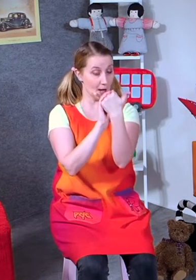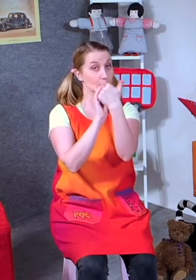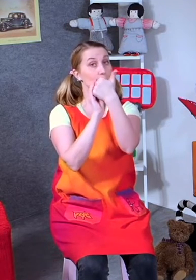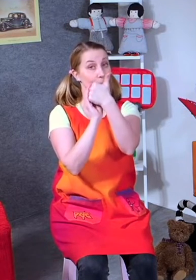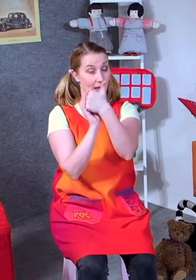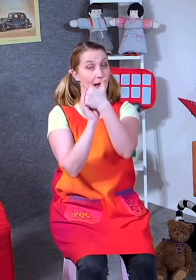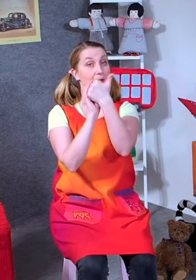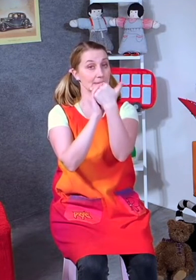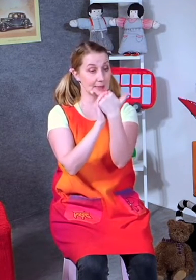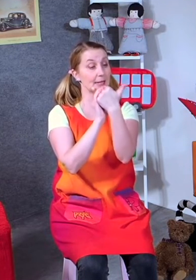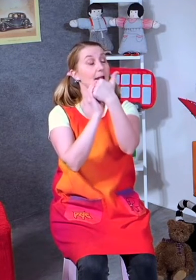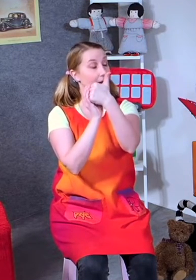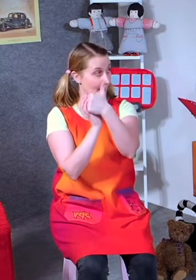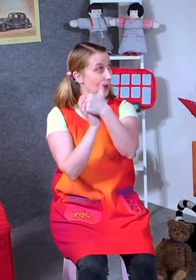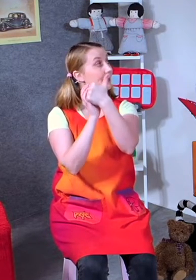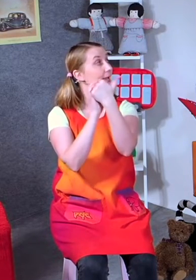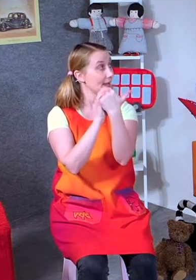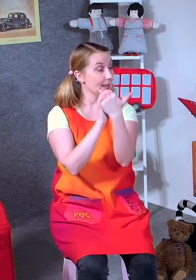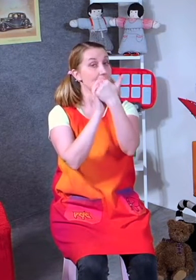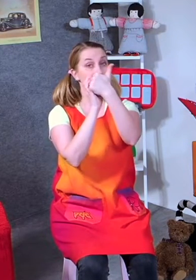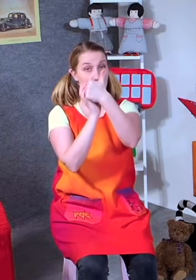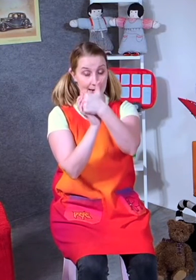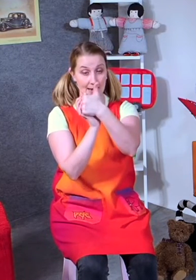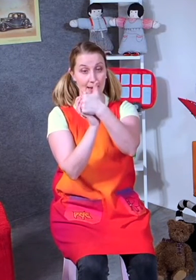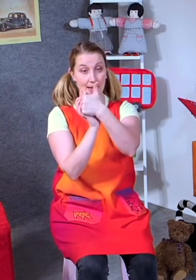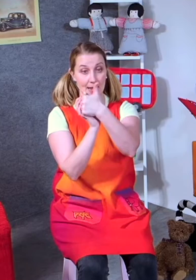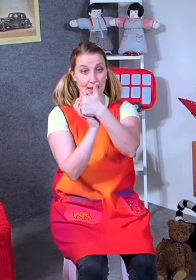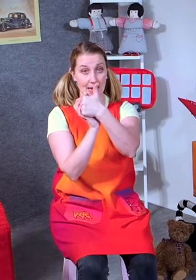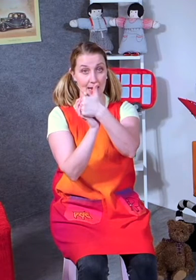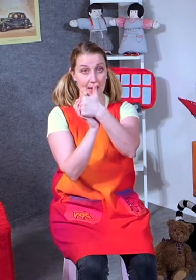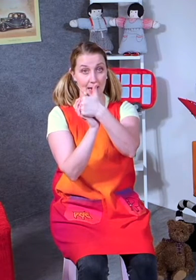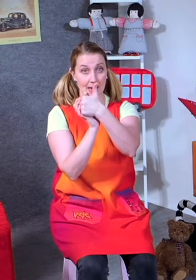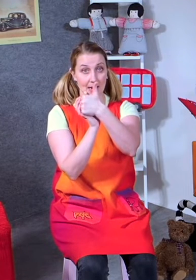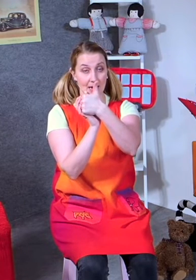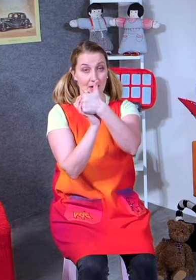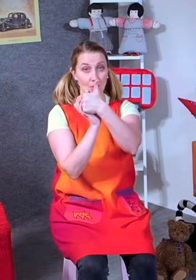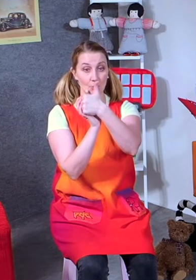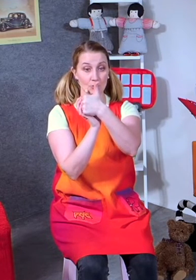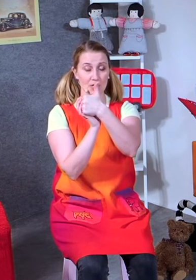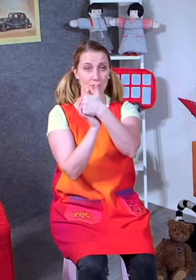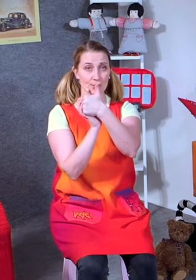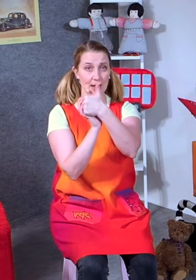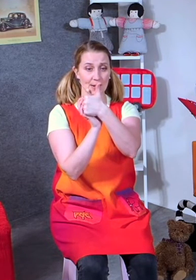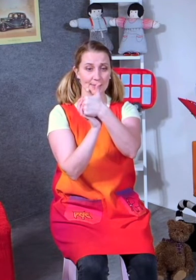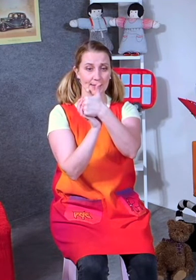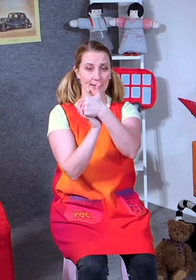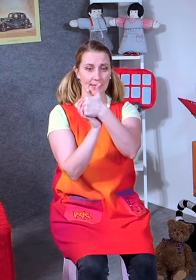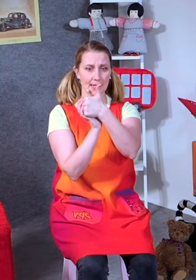auto maantiellä ajelee. No yksi auto jäi maantielle ajelee, mutta